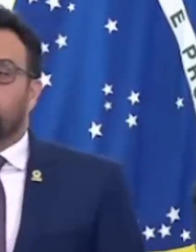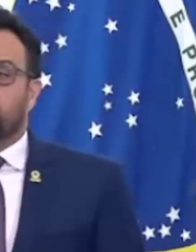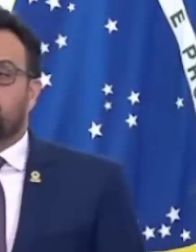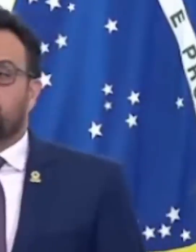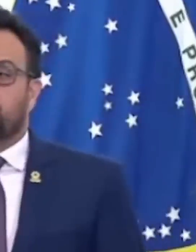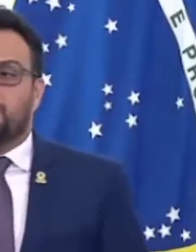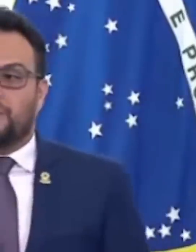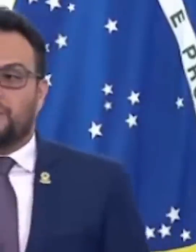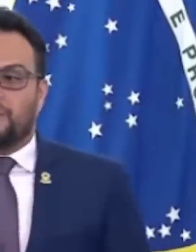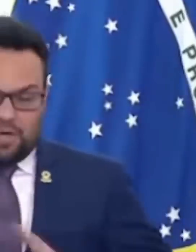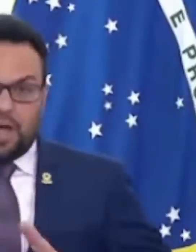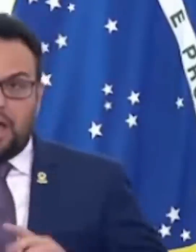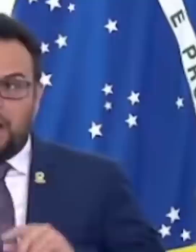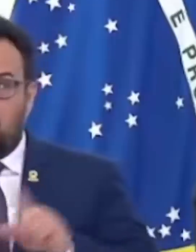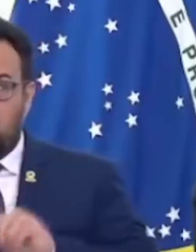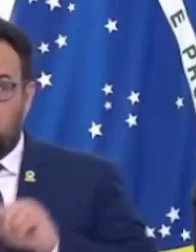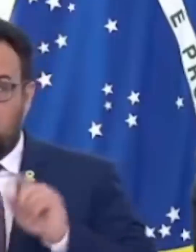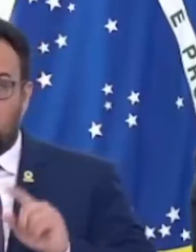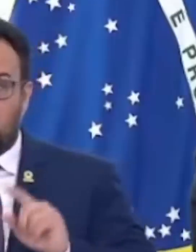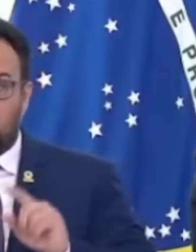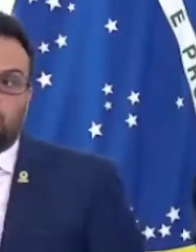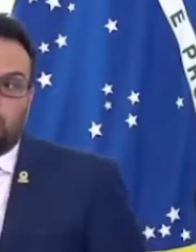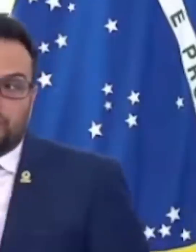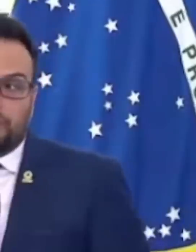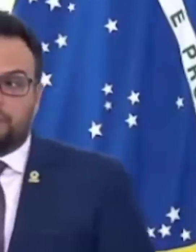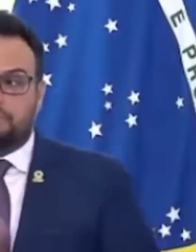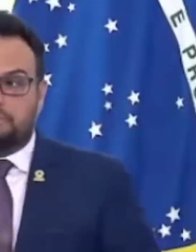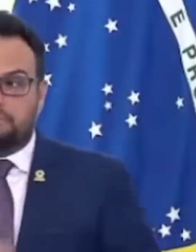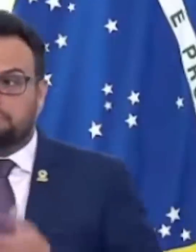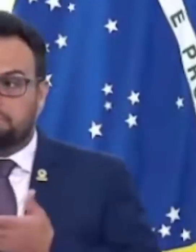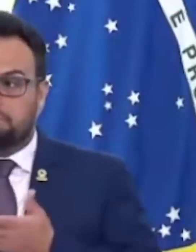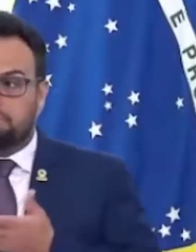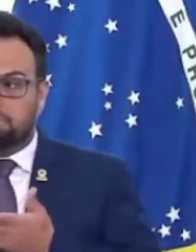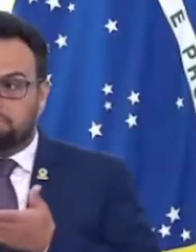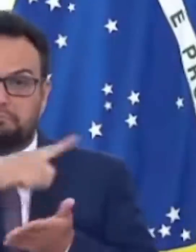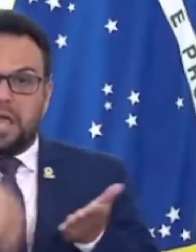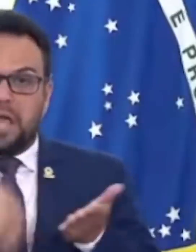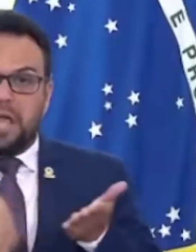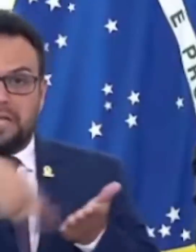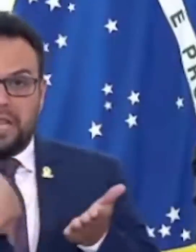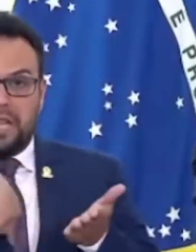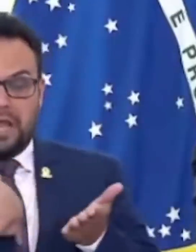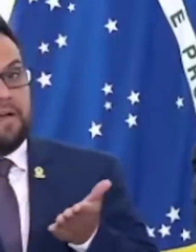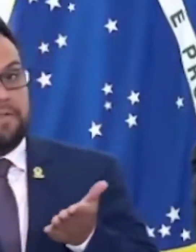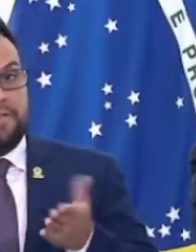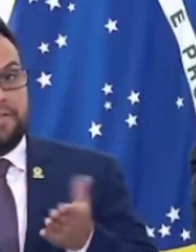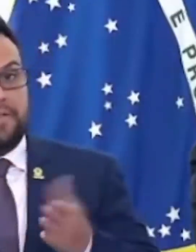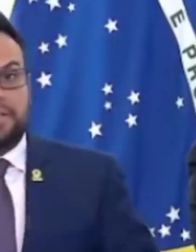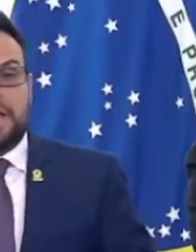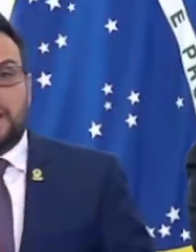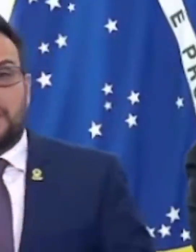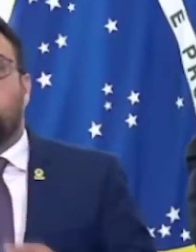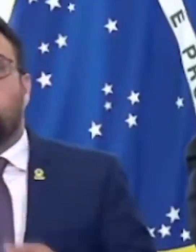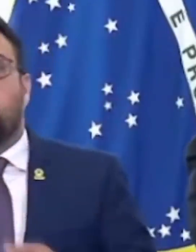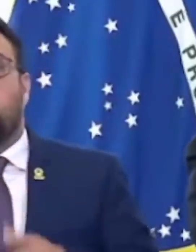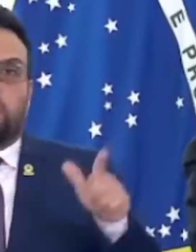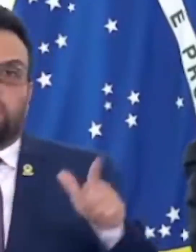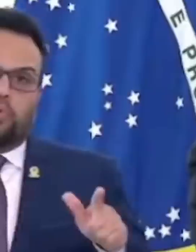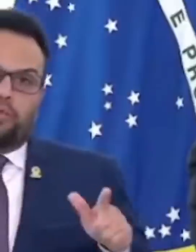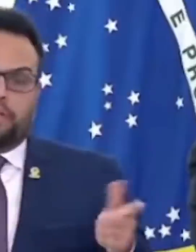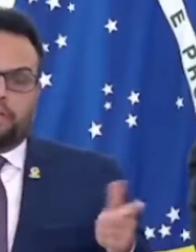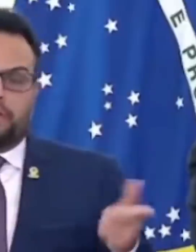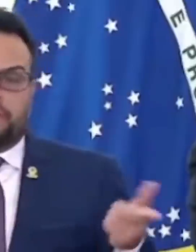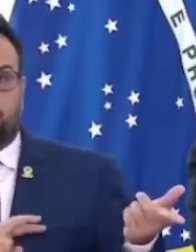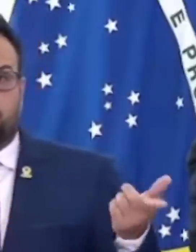vai vetar ou sancionar. Eu tenho certeza que ele vai sancionar. Enquanto que o outro governador aqui da região sudeste quer fazer o contrário. E